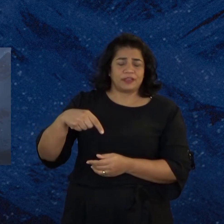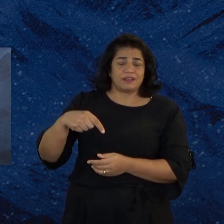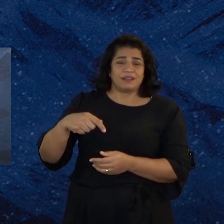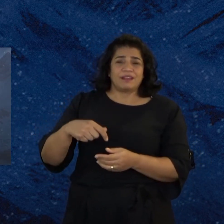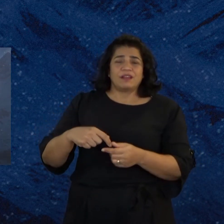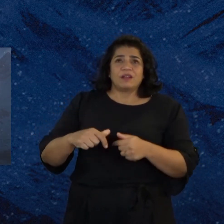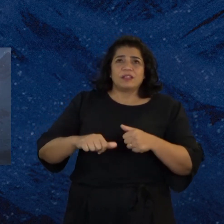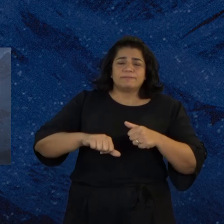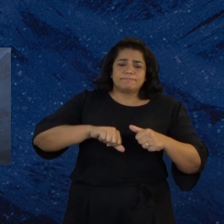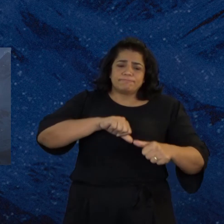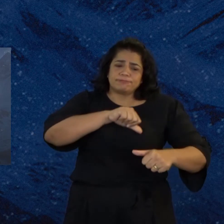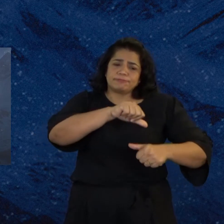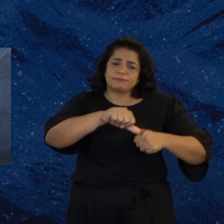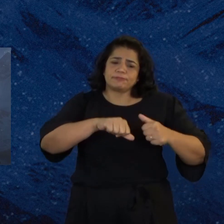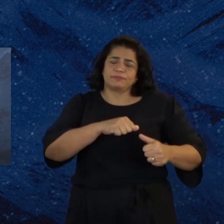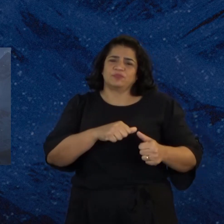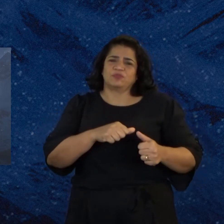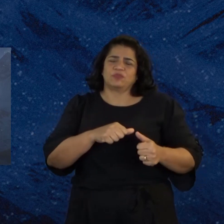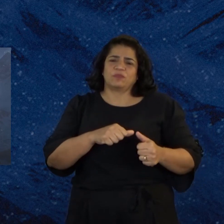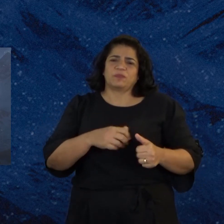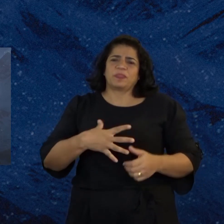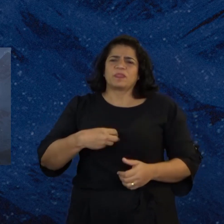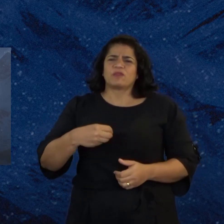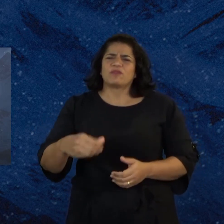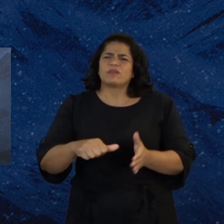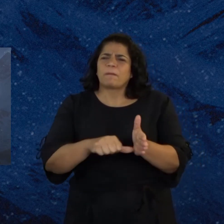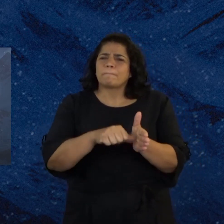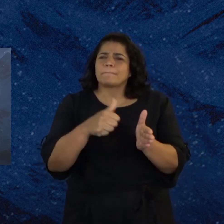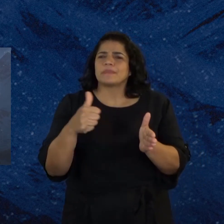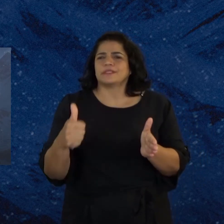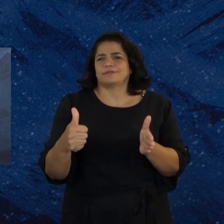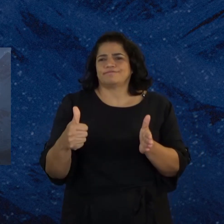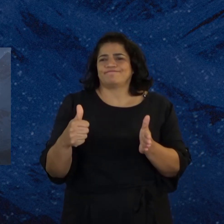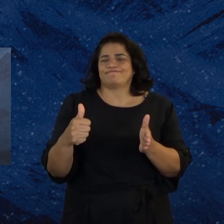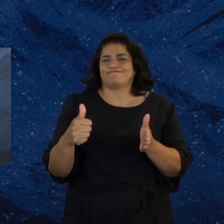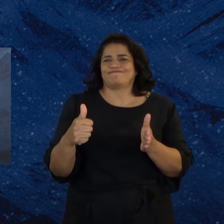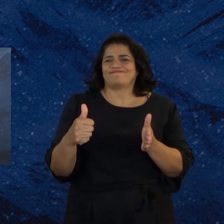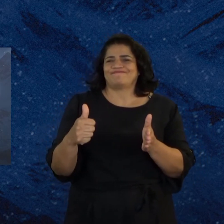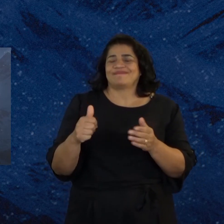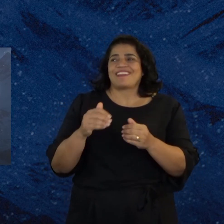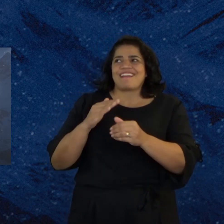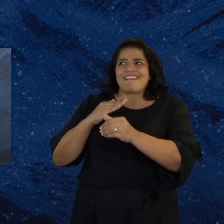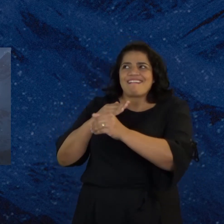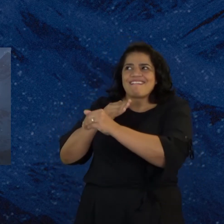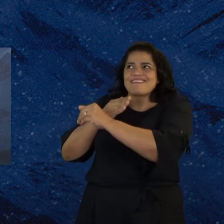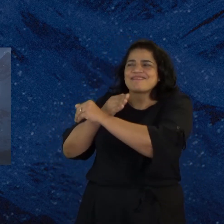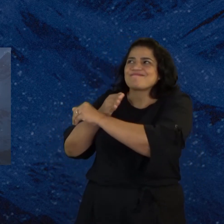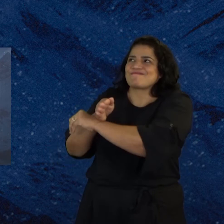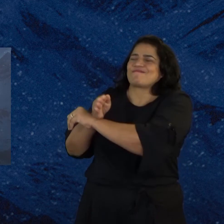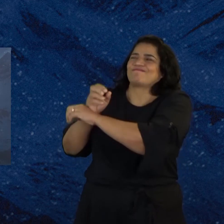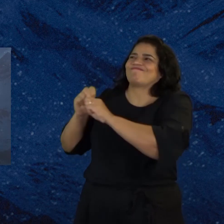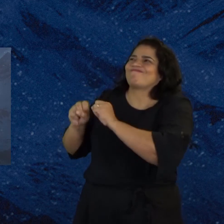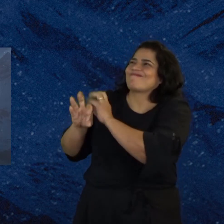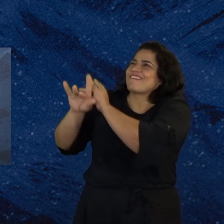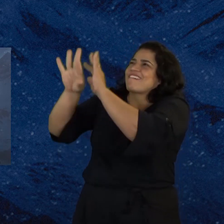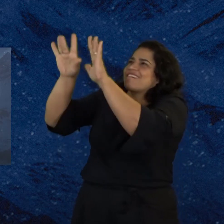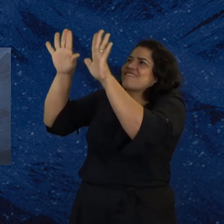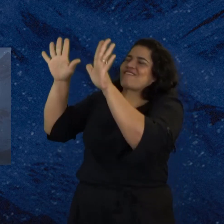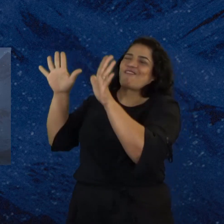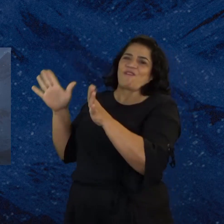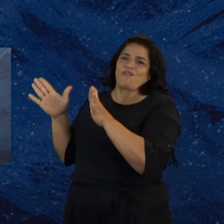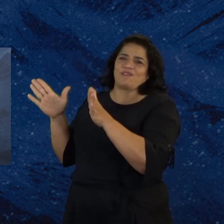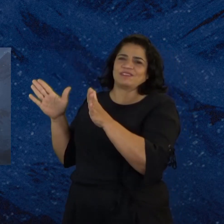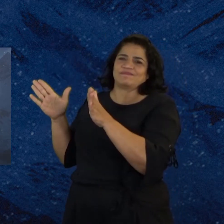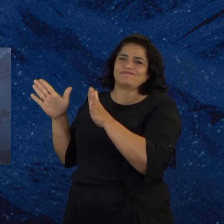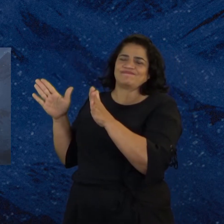filho primogênito de Deus entrou na glória. E ele agora abriu o caminho